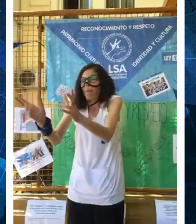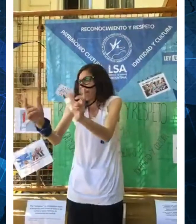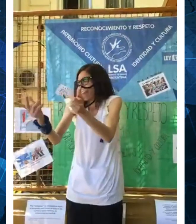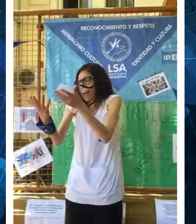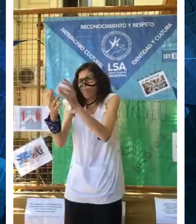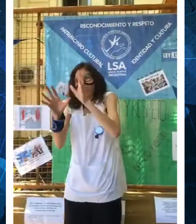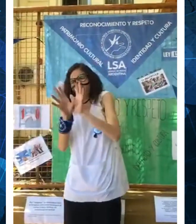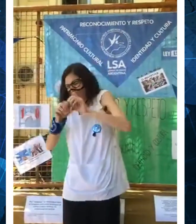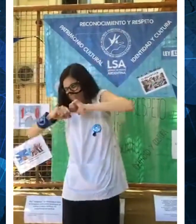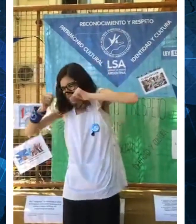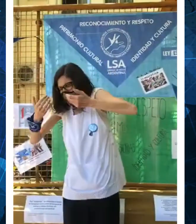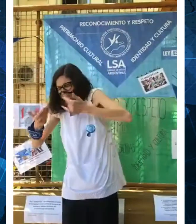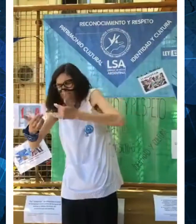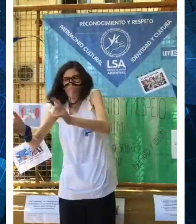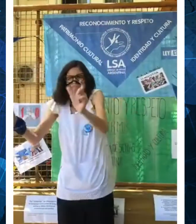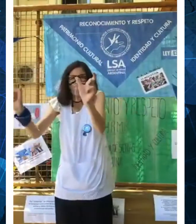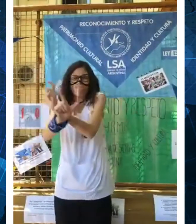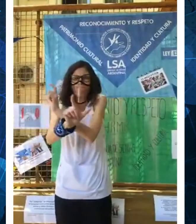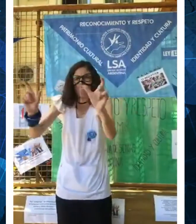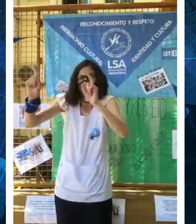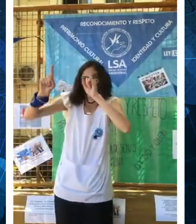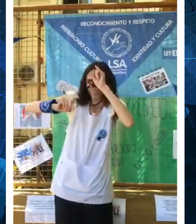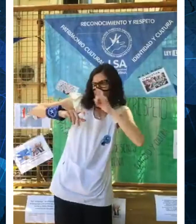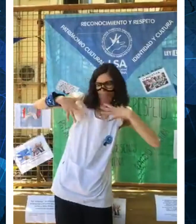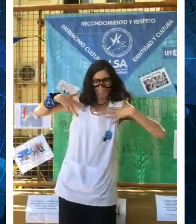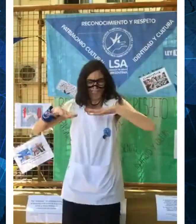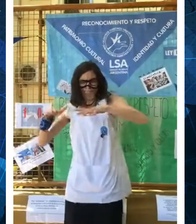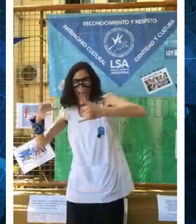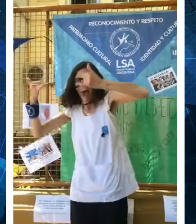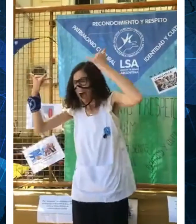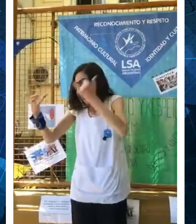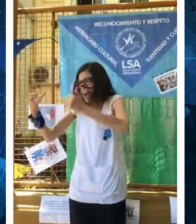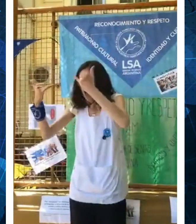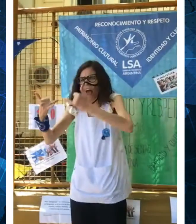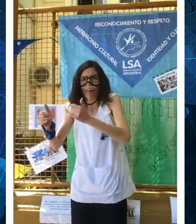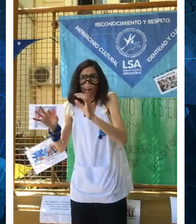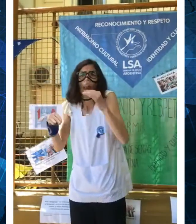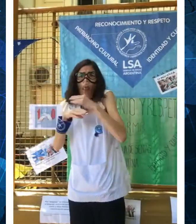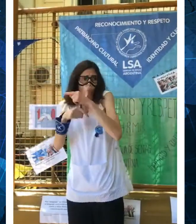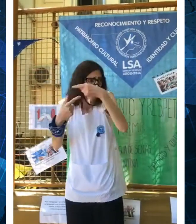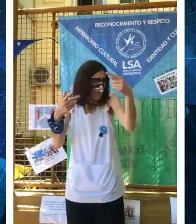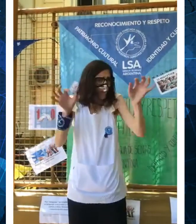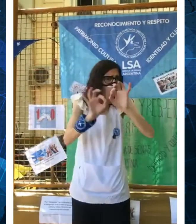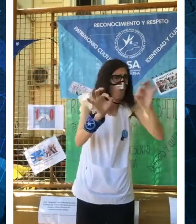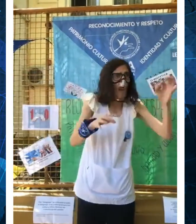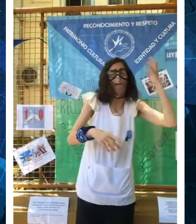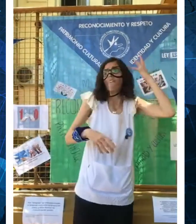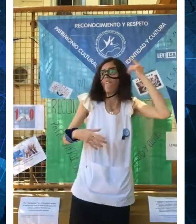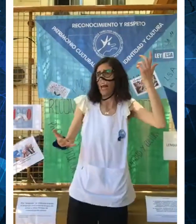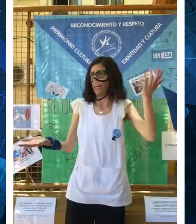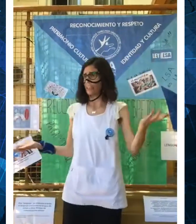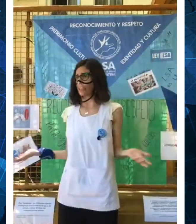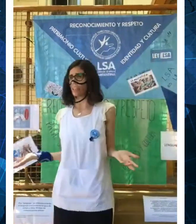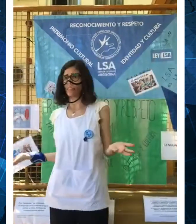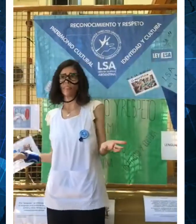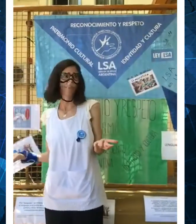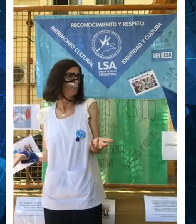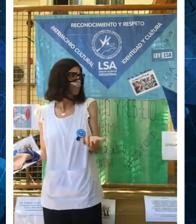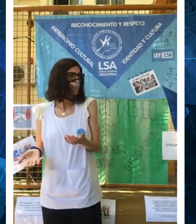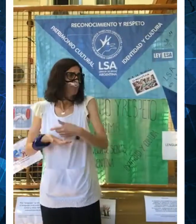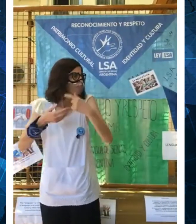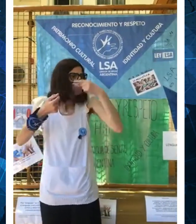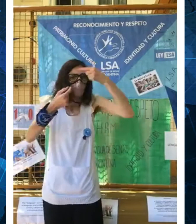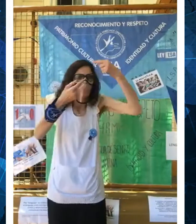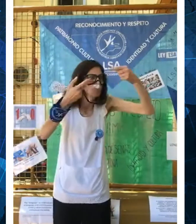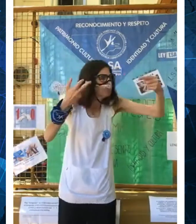dicen que son lenguas naturales, lenguas completas, lenguas con su gramática, con todos sus componentes lingüísticos, tal